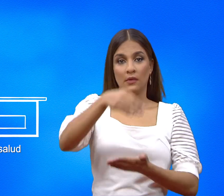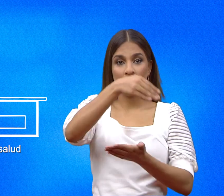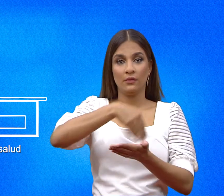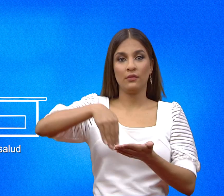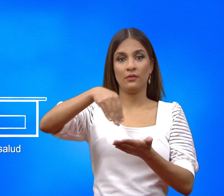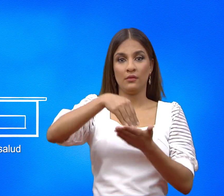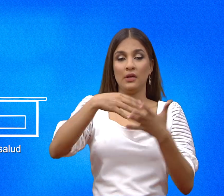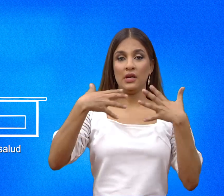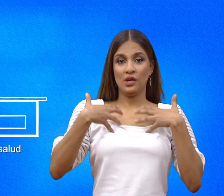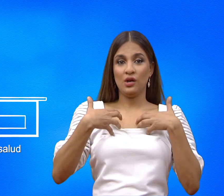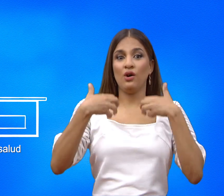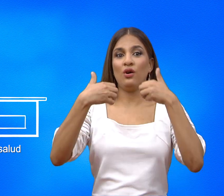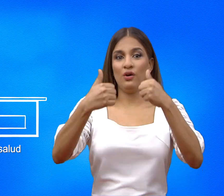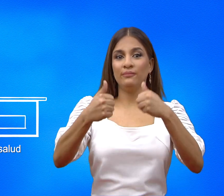centro de salud